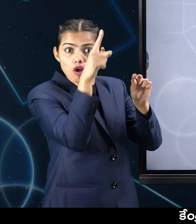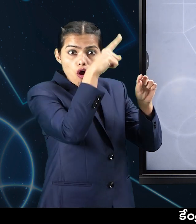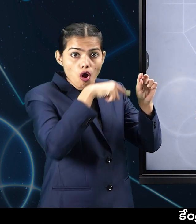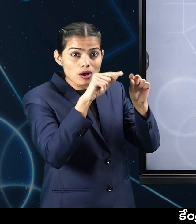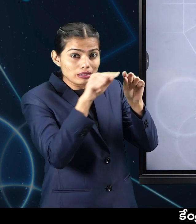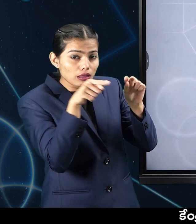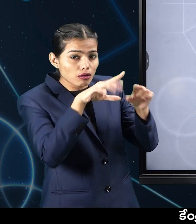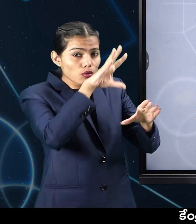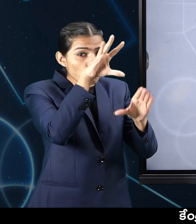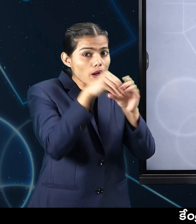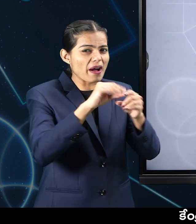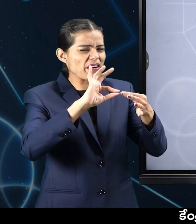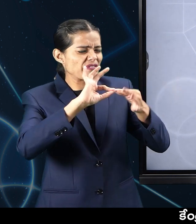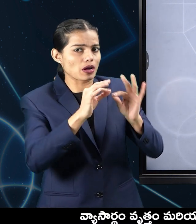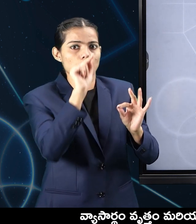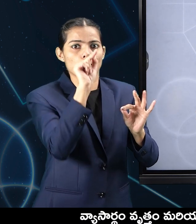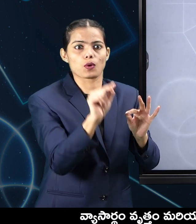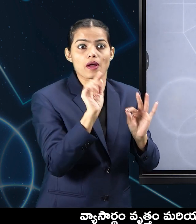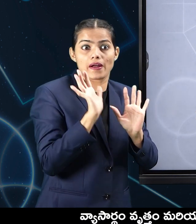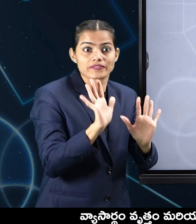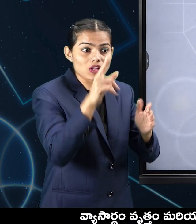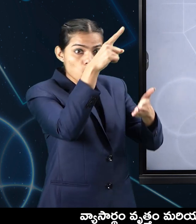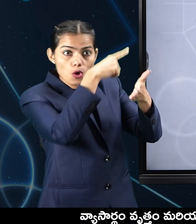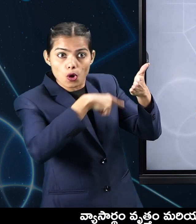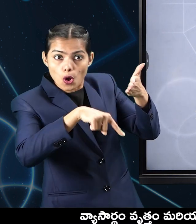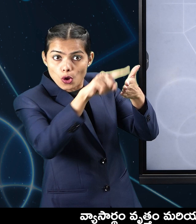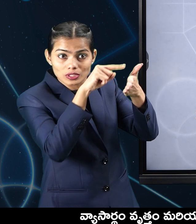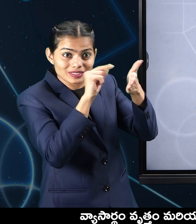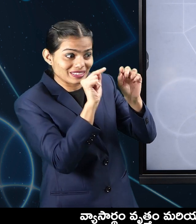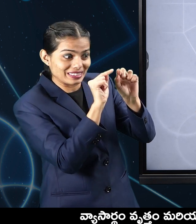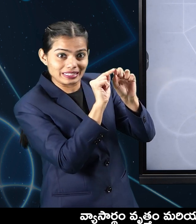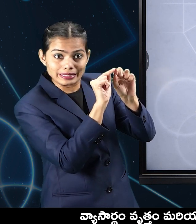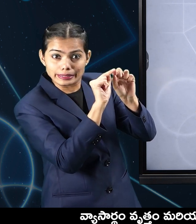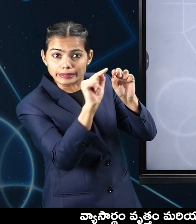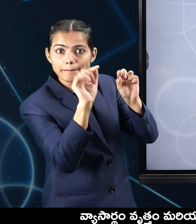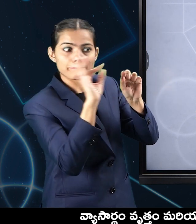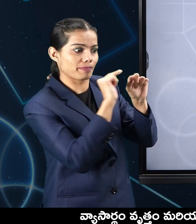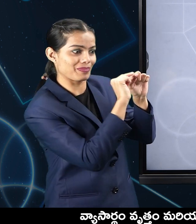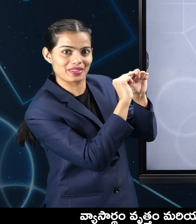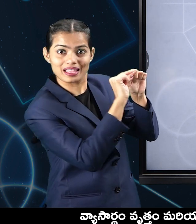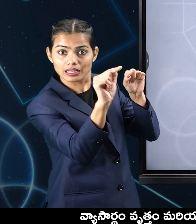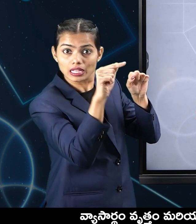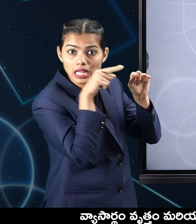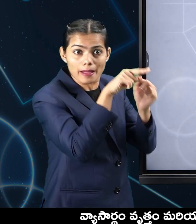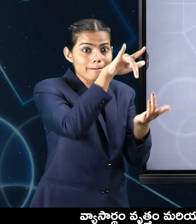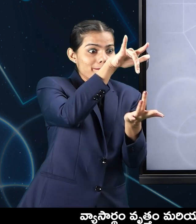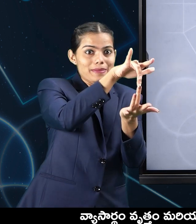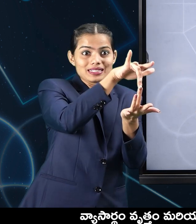బిందువుగా పనిచేస్తుంది, అయితే వ్యాసార్థం వృత్తం మరియు మధ్యలో ఉన్న ఏదైనా బిందువు మధ్య దూరాన్ని